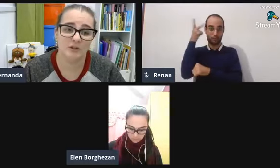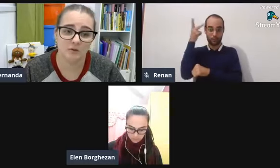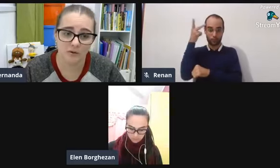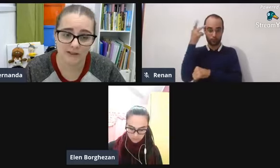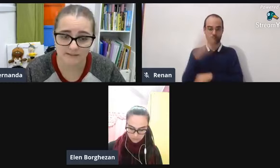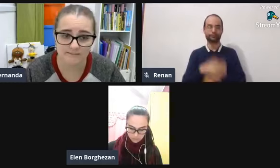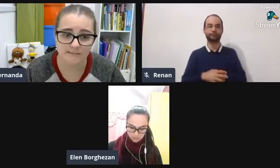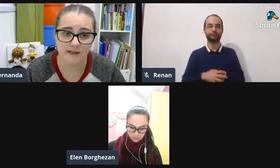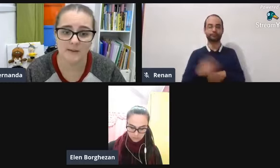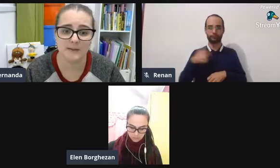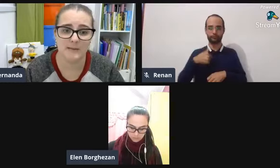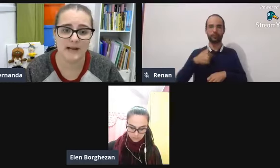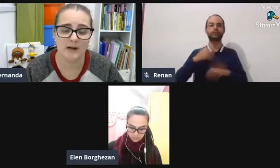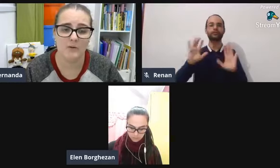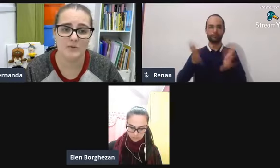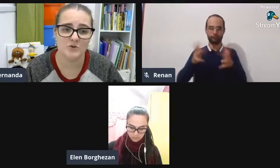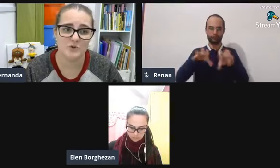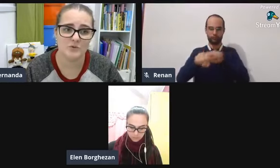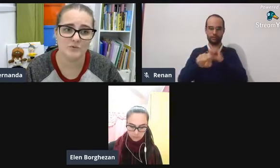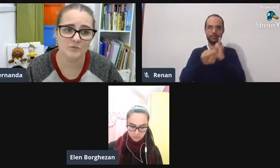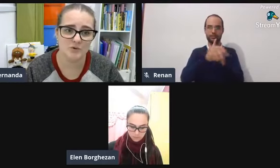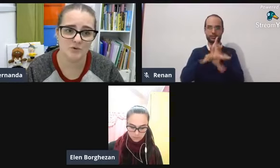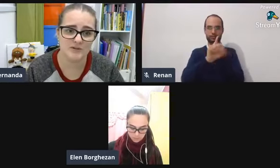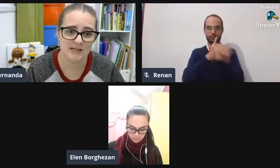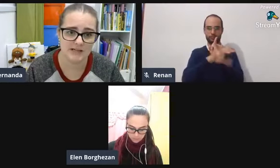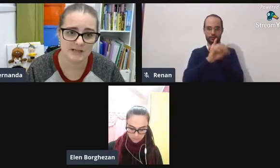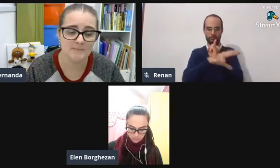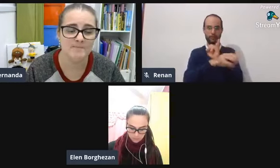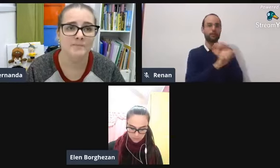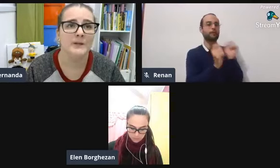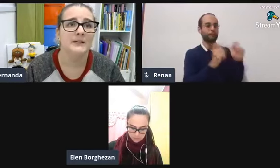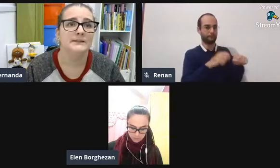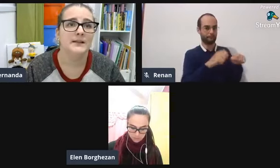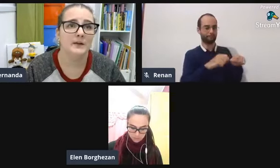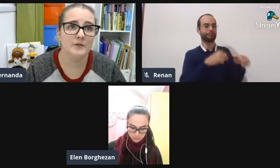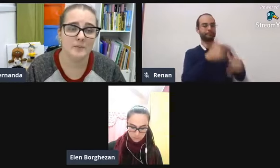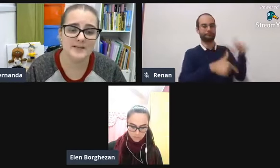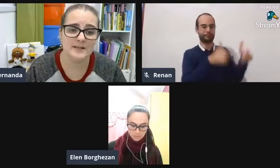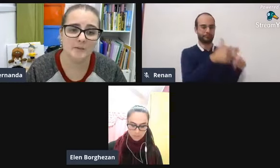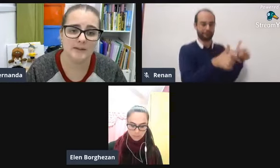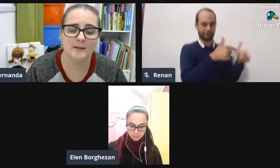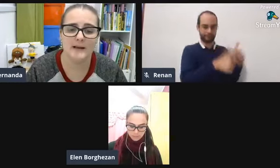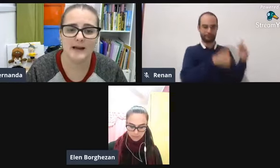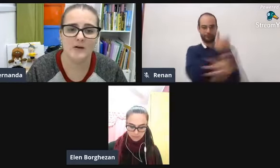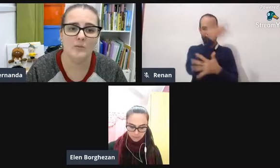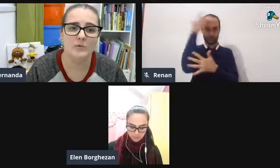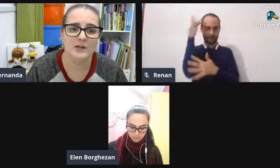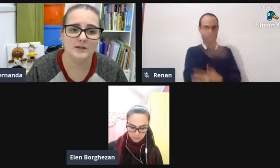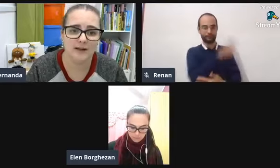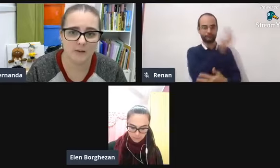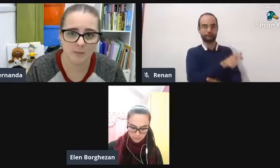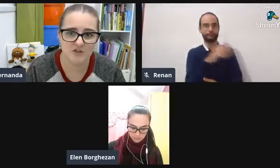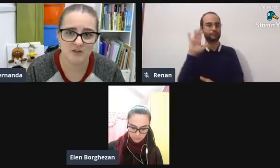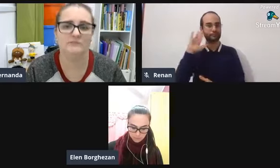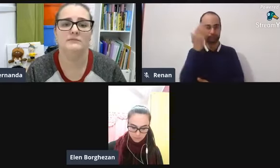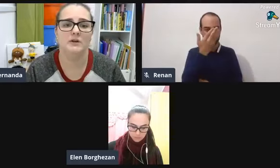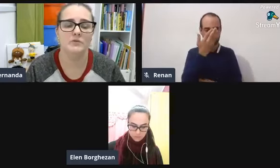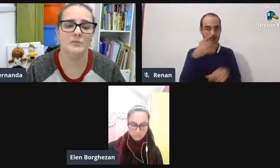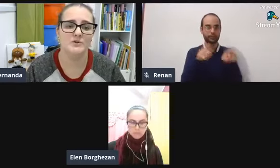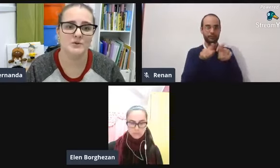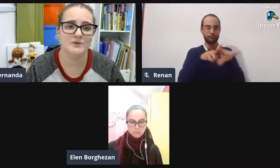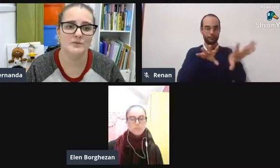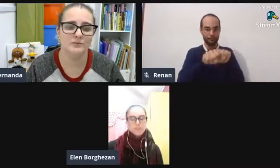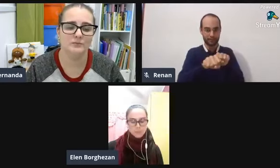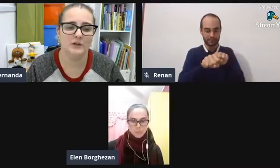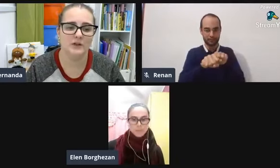instrutora mediadora, né, para trabalhar com pessoas com surdo-cegueira. Tenho formação para trabalhar como guia-intérprete, então